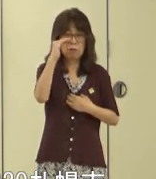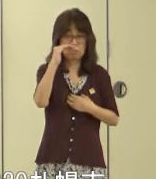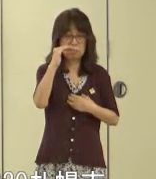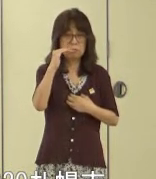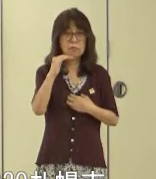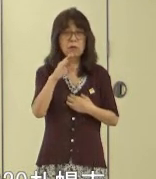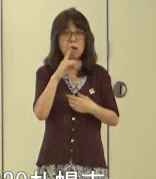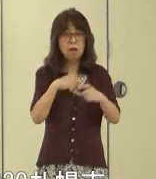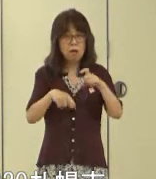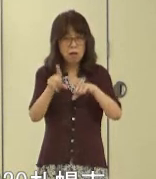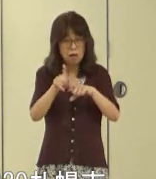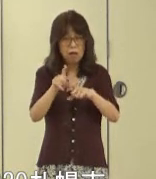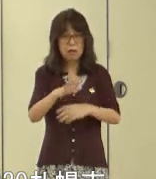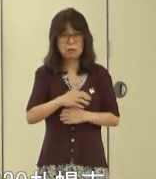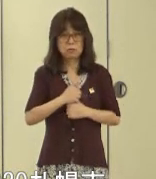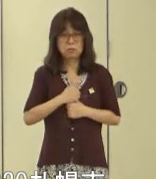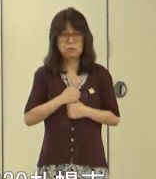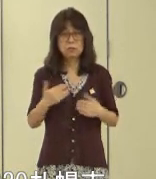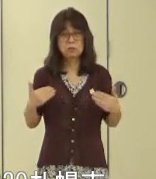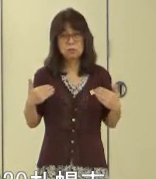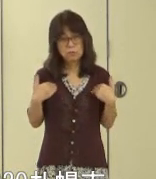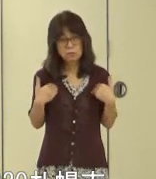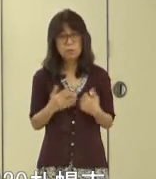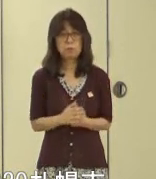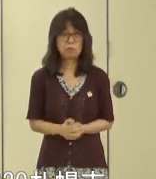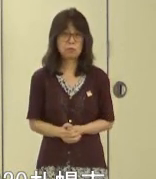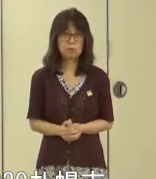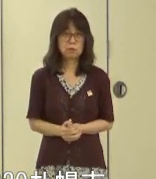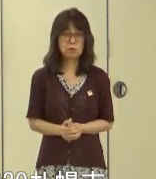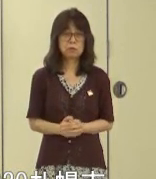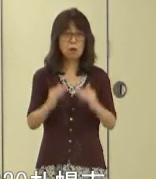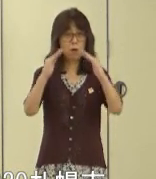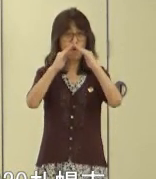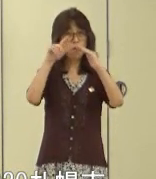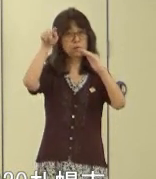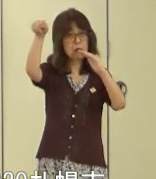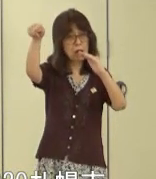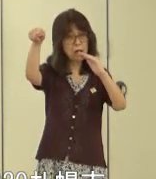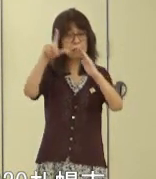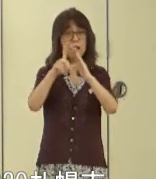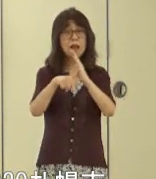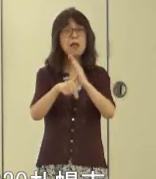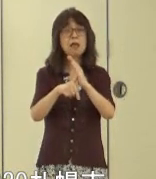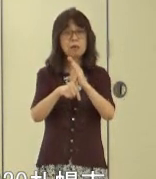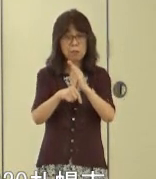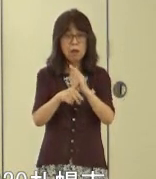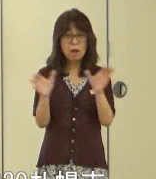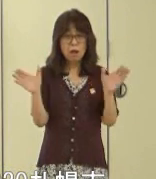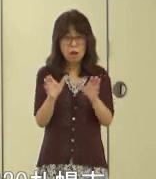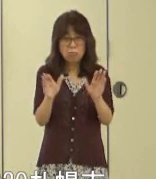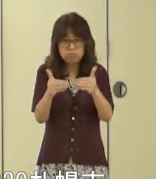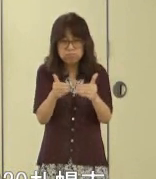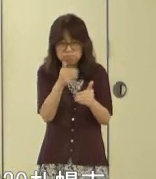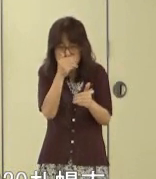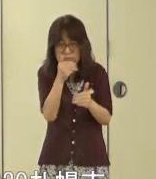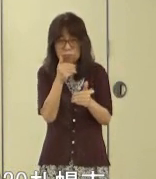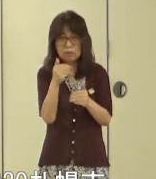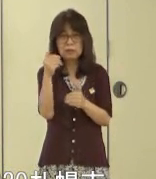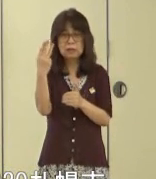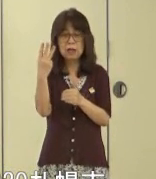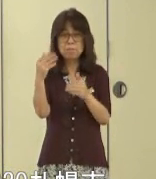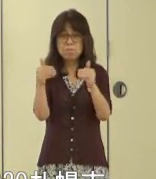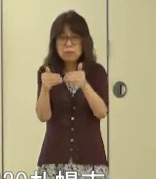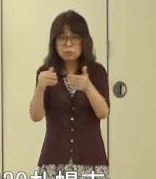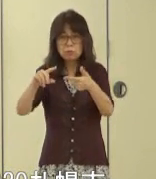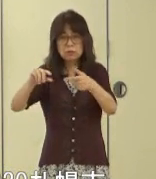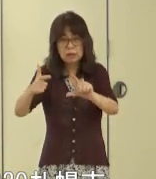ただきたいというふうに思います。そして屋外であれば3密でないので大丈夫だろうというふうに思われ